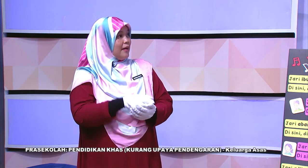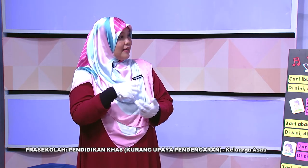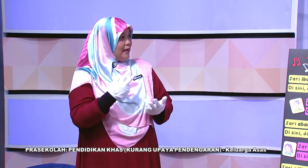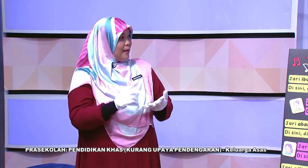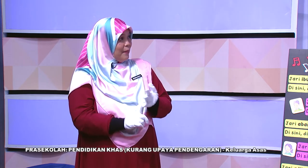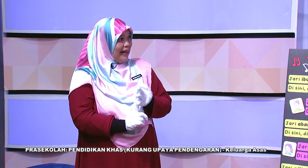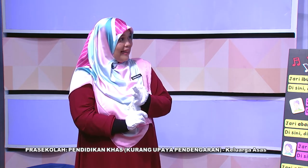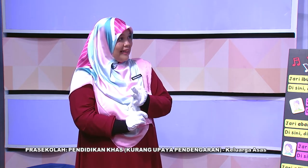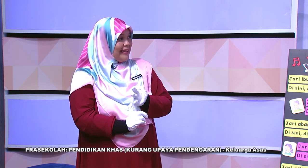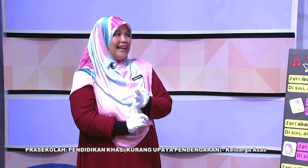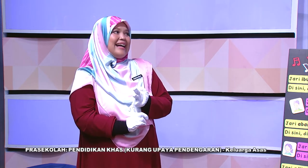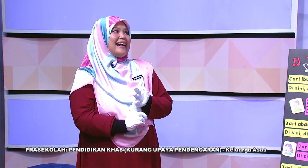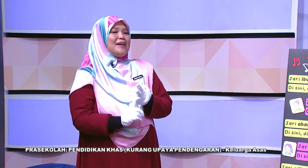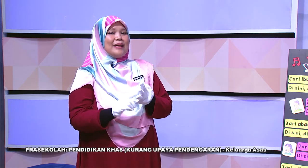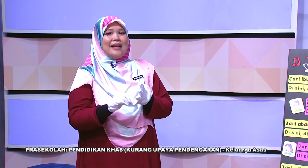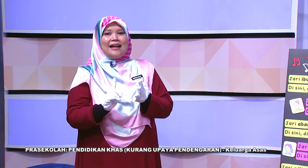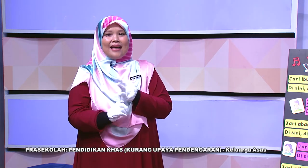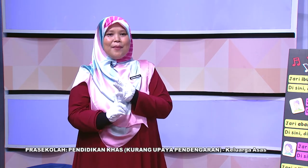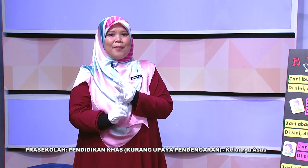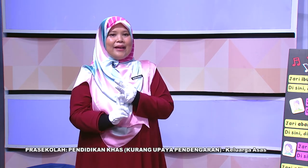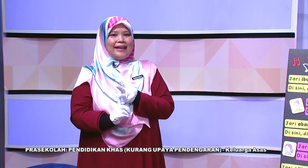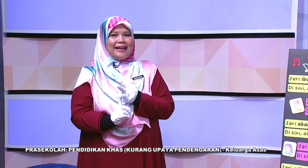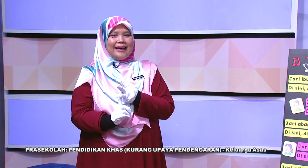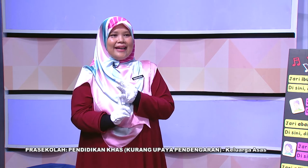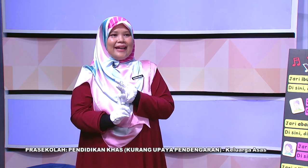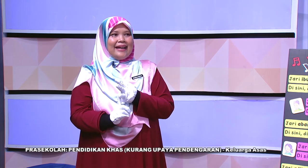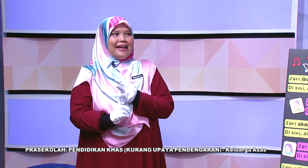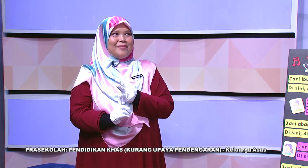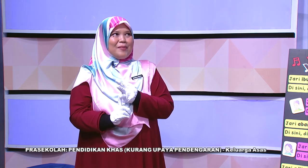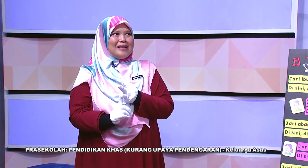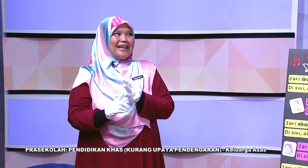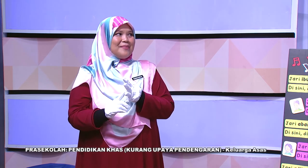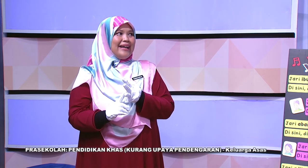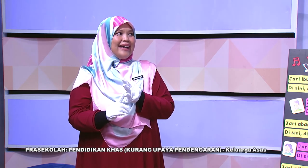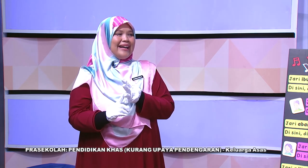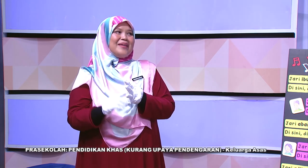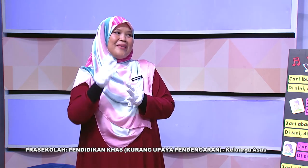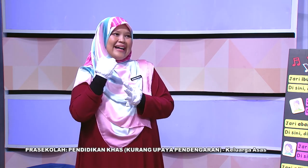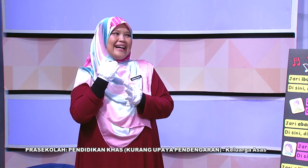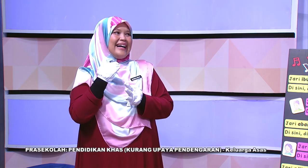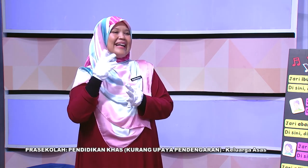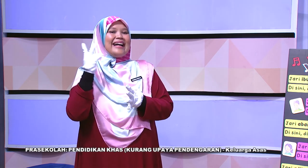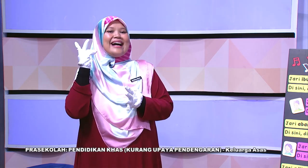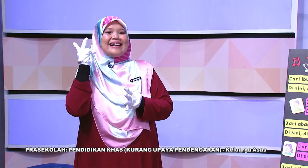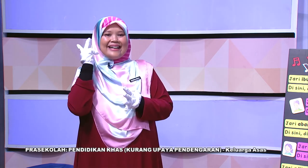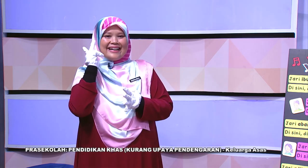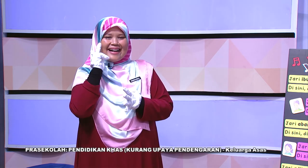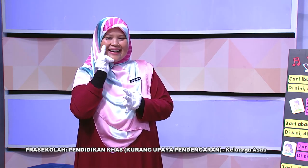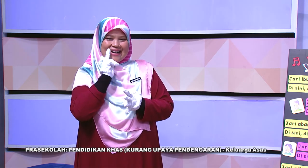gempa kakak kakak kakak perempuan bawah-bawah Ace 3S Ini